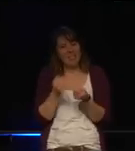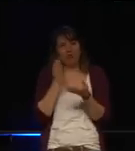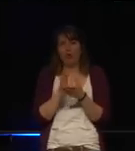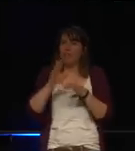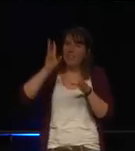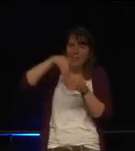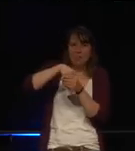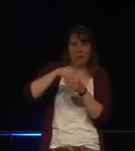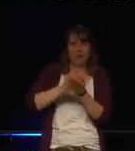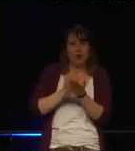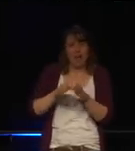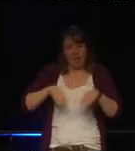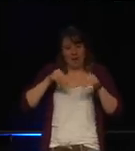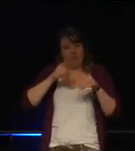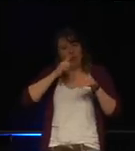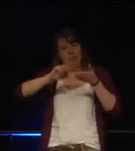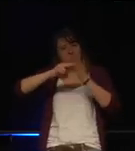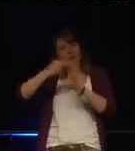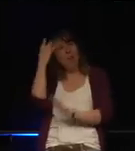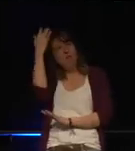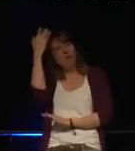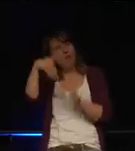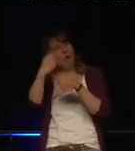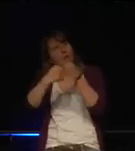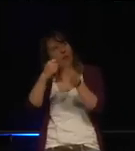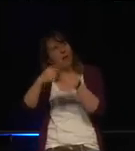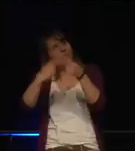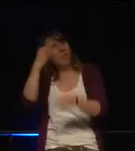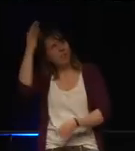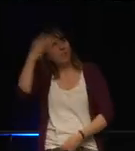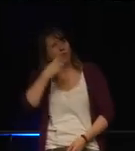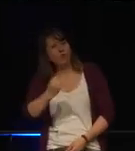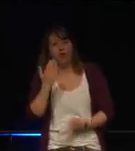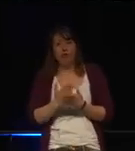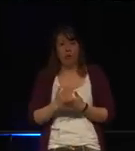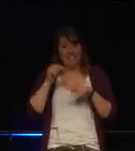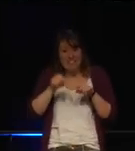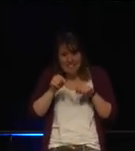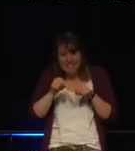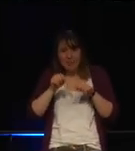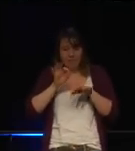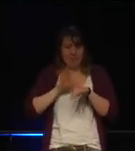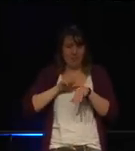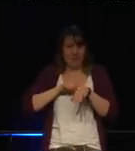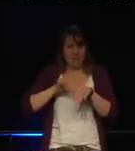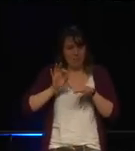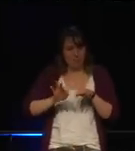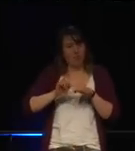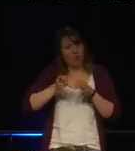Pues soportar privacidad por diseño y privacidad default desde el